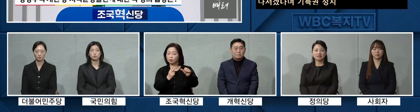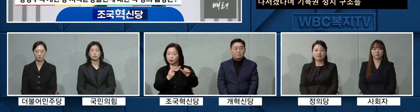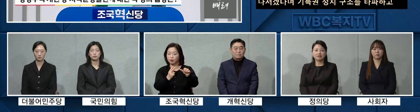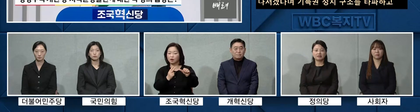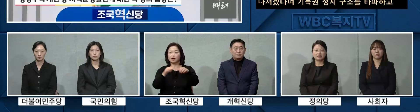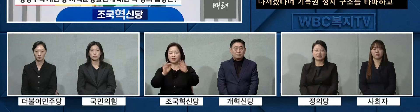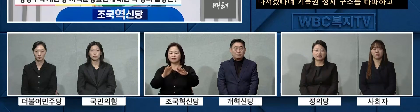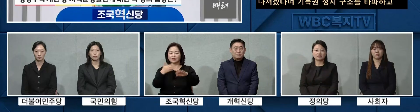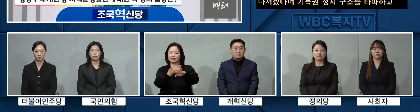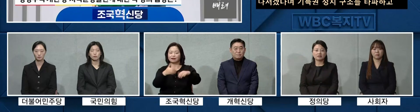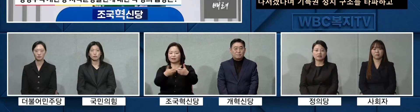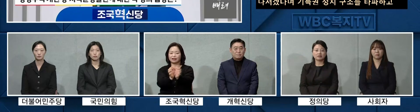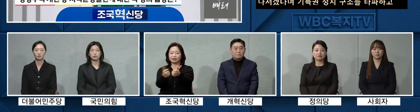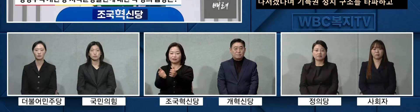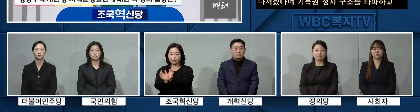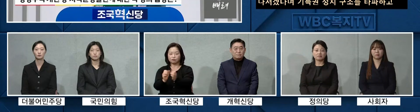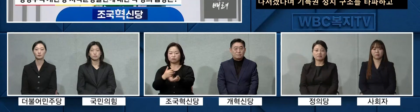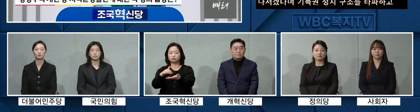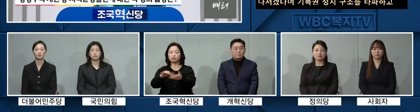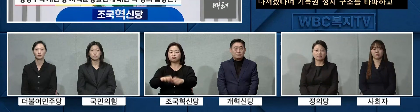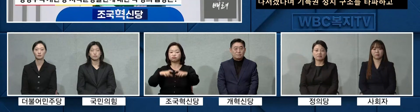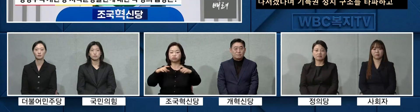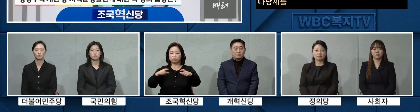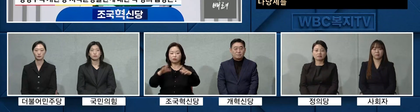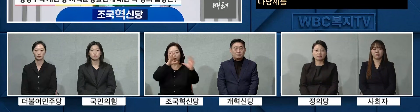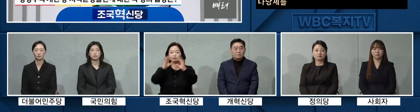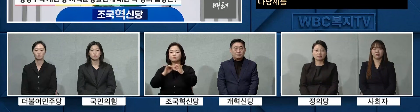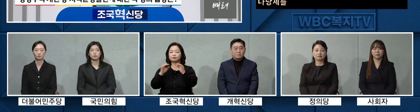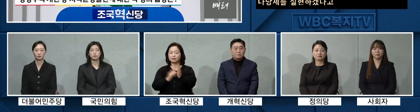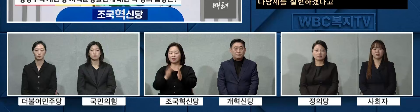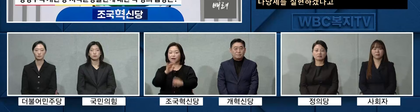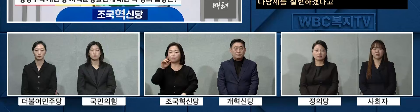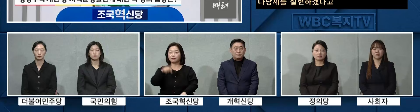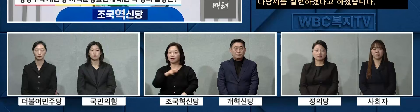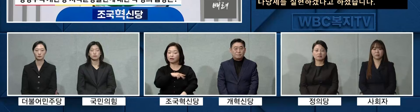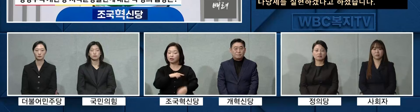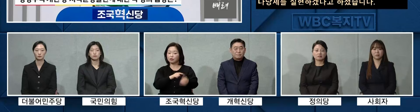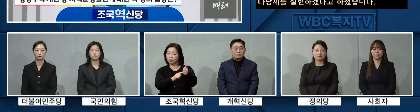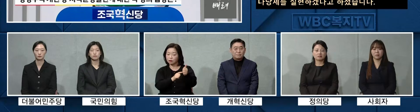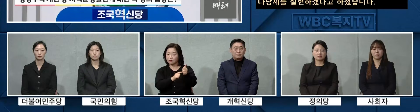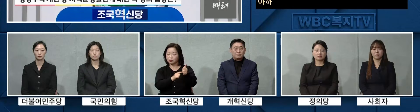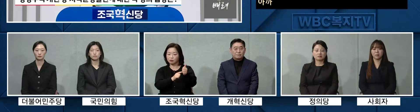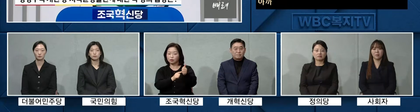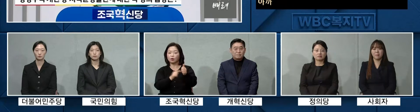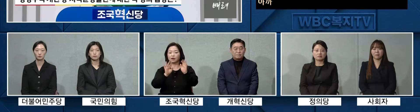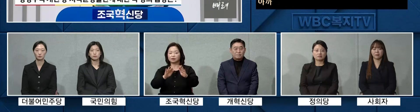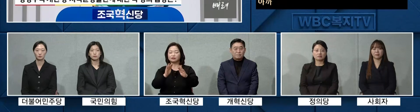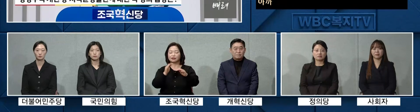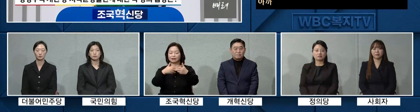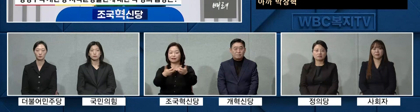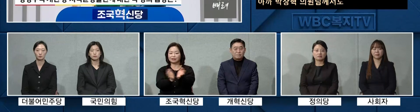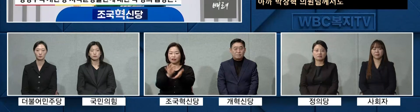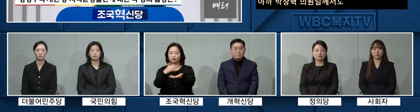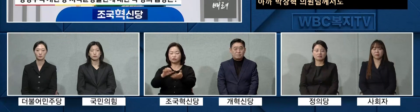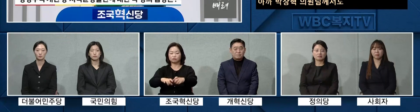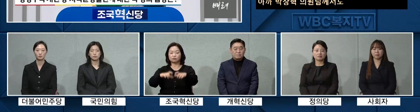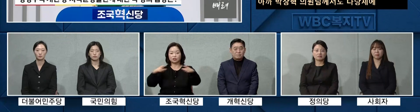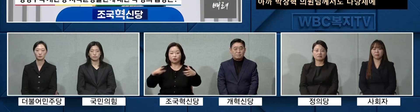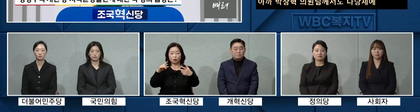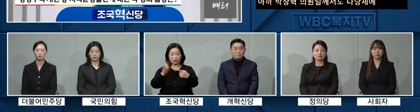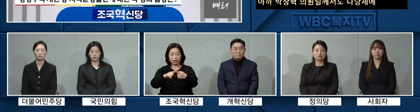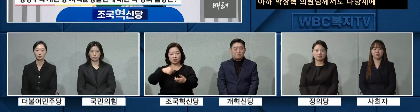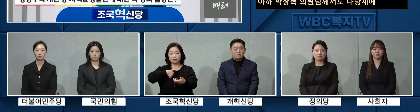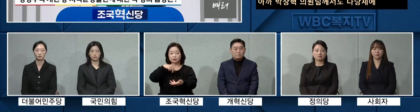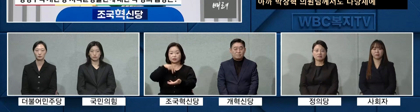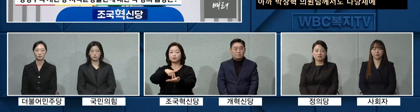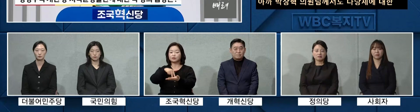다당제를 실현하겠다고 하셨습니다. 아까 박상혁 의원님께서도 다당제에 대한 소신을